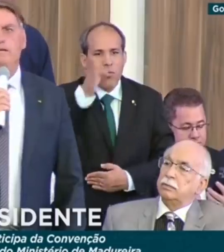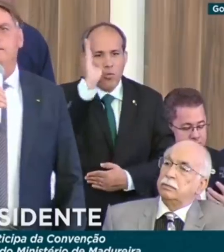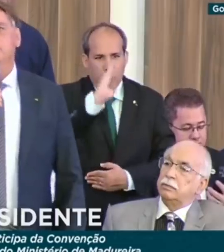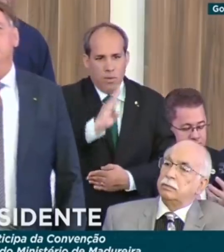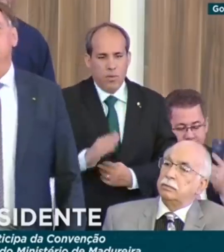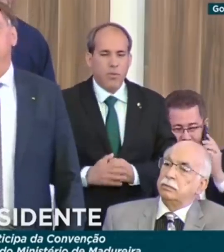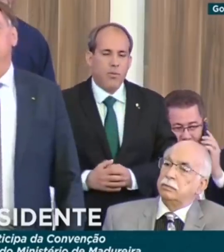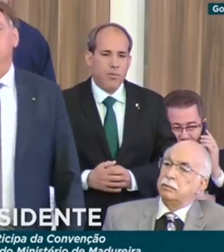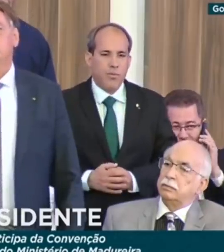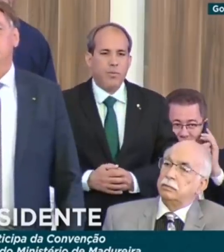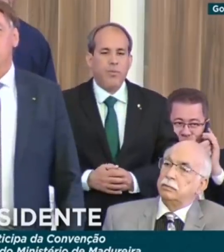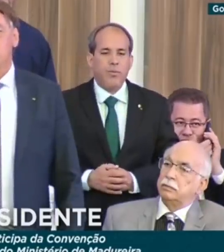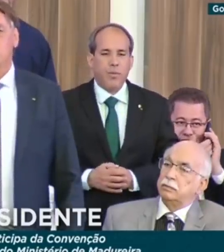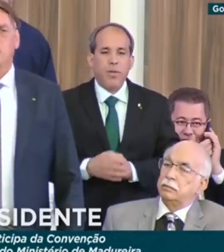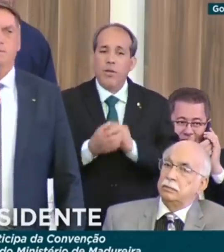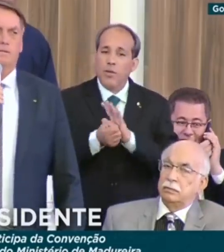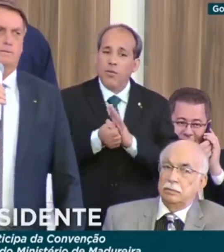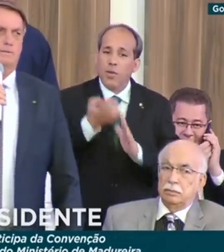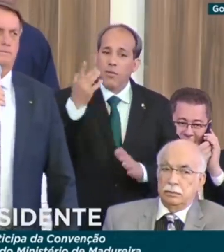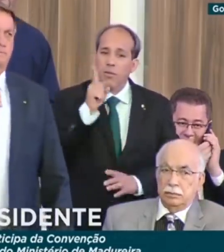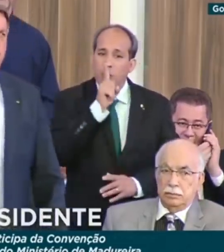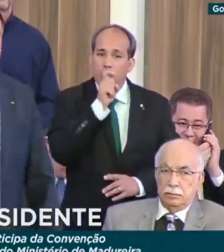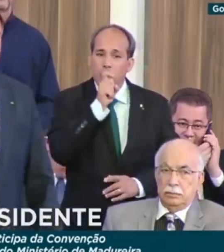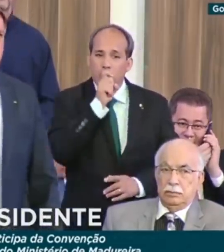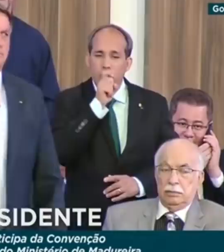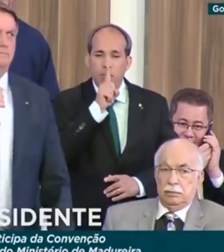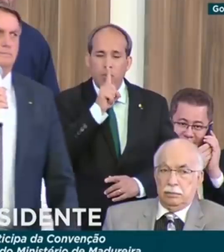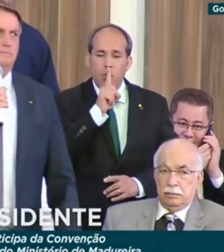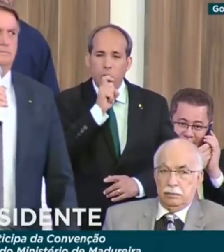Por vezes, esse juramento